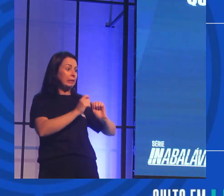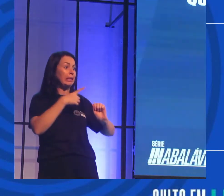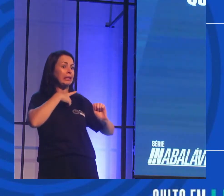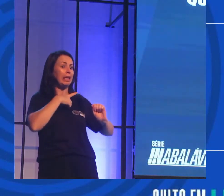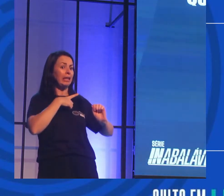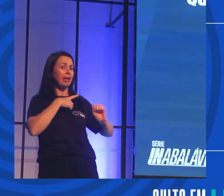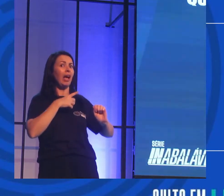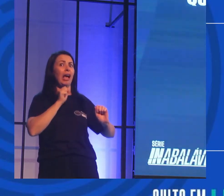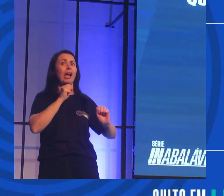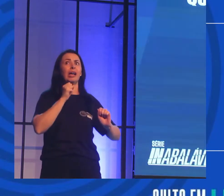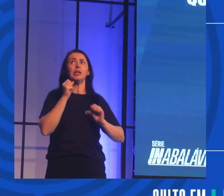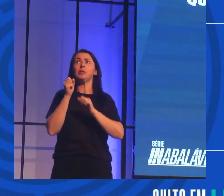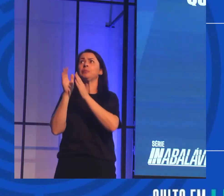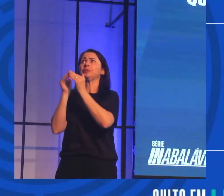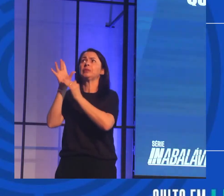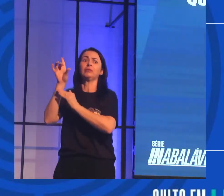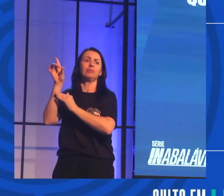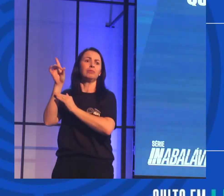está certa.